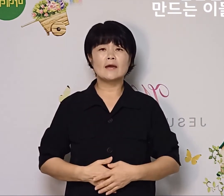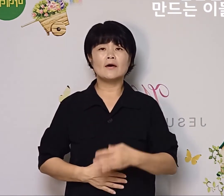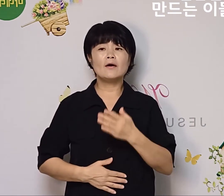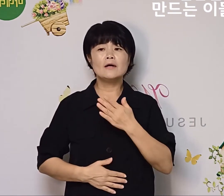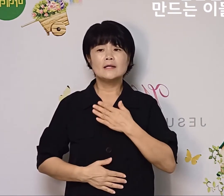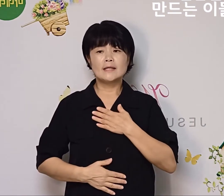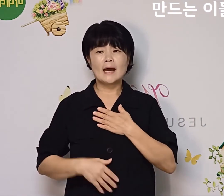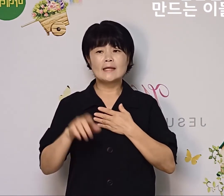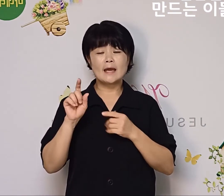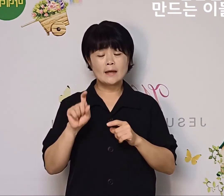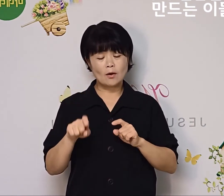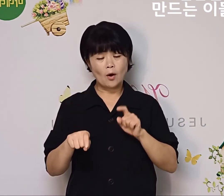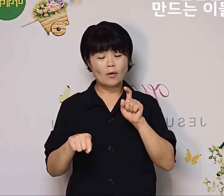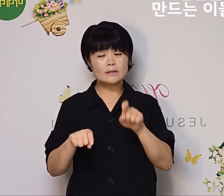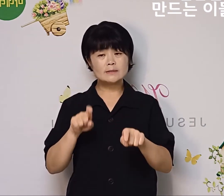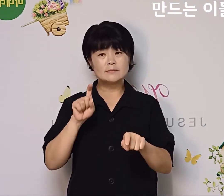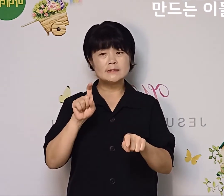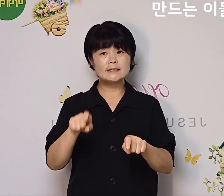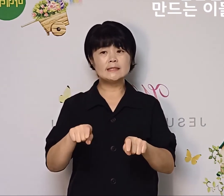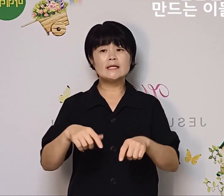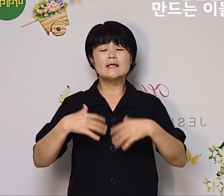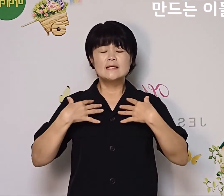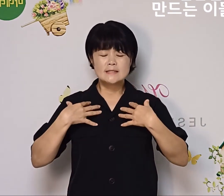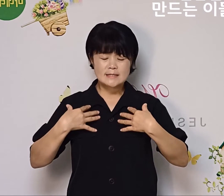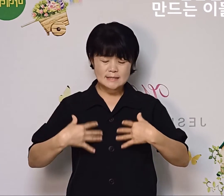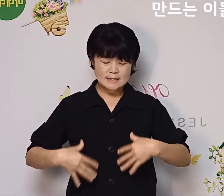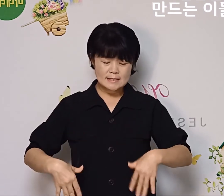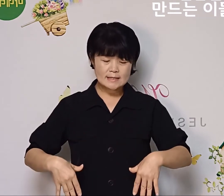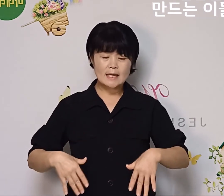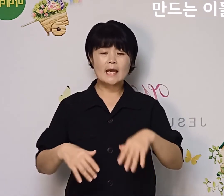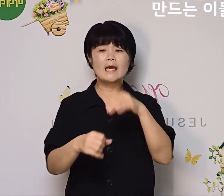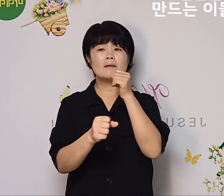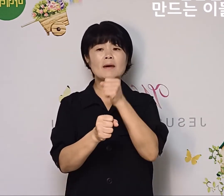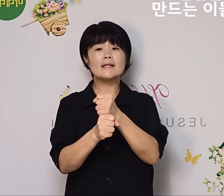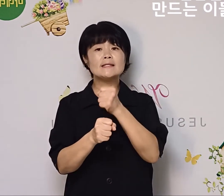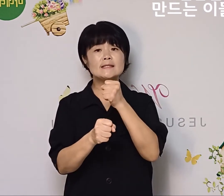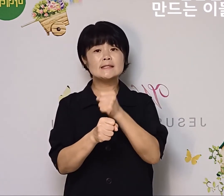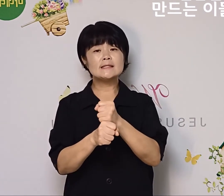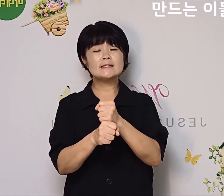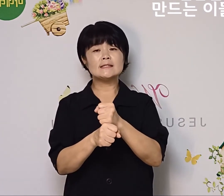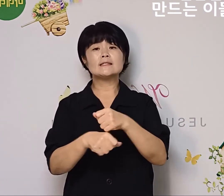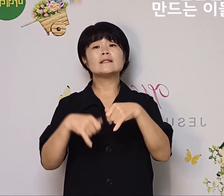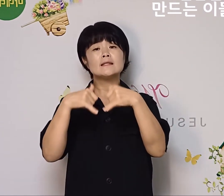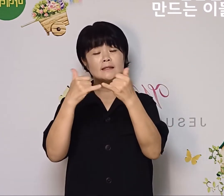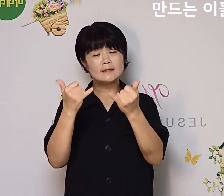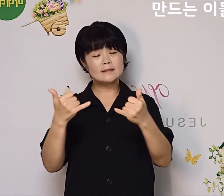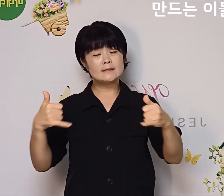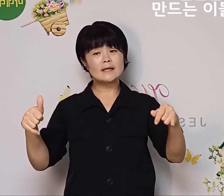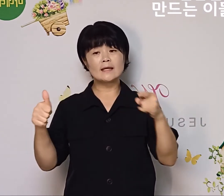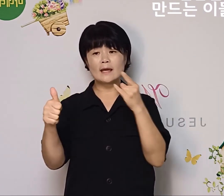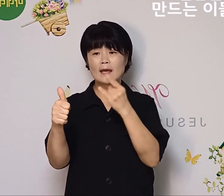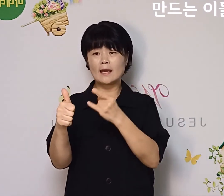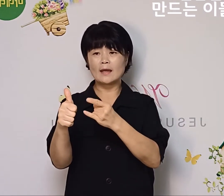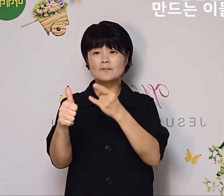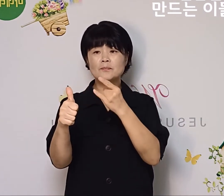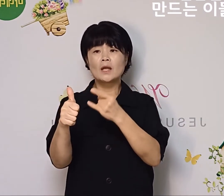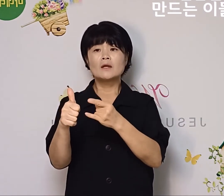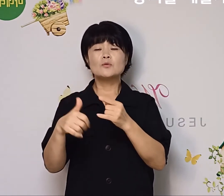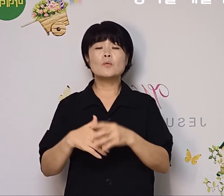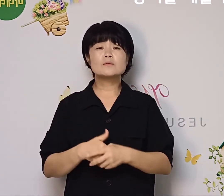연결할게요. 나의 걸음을 지치게 만드는 이들에게